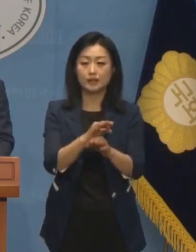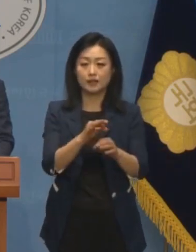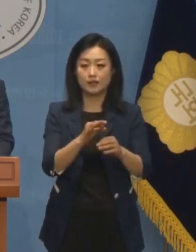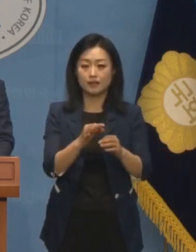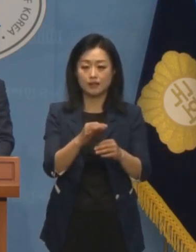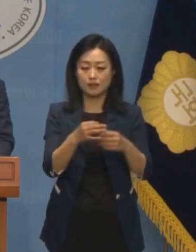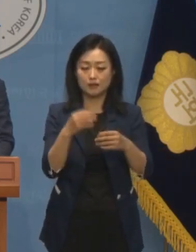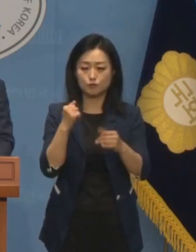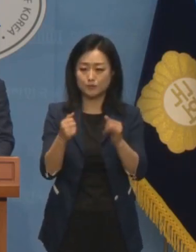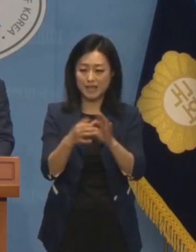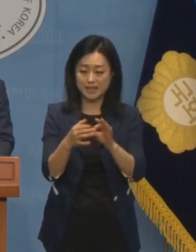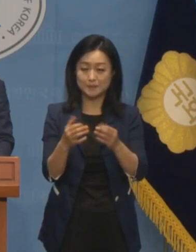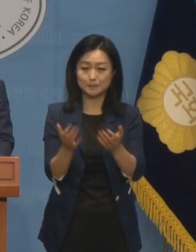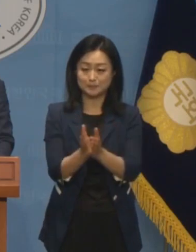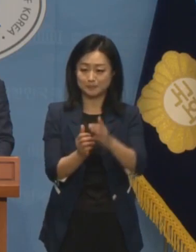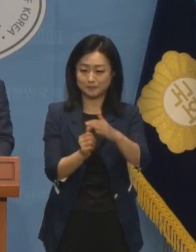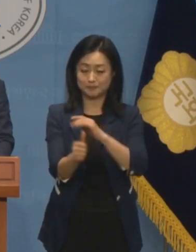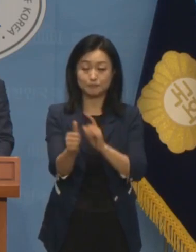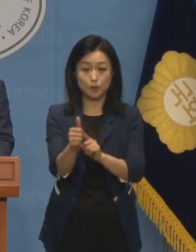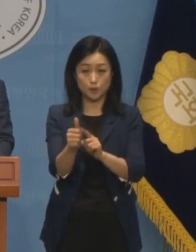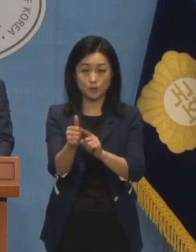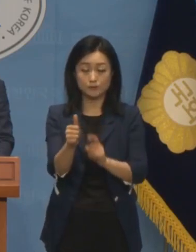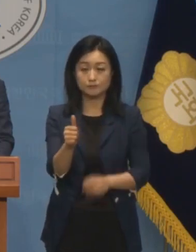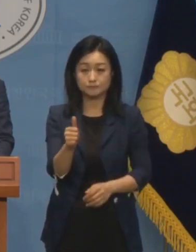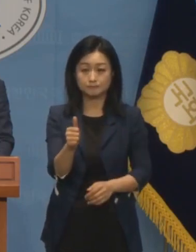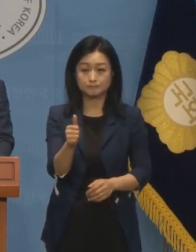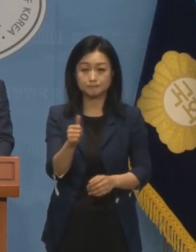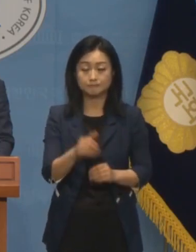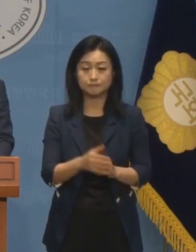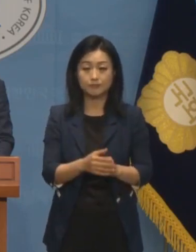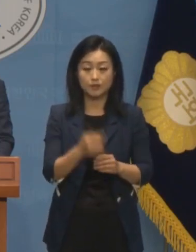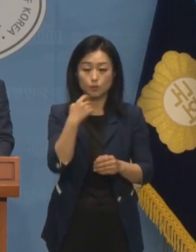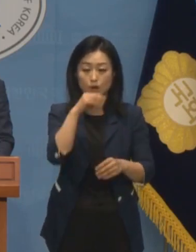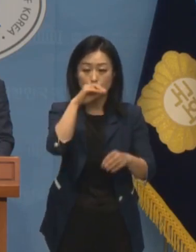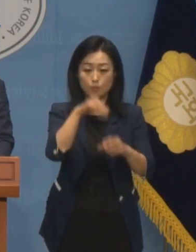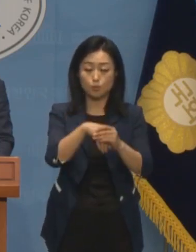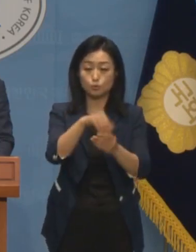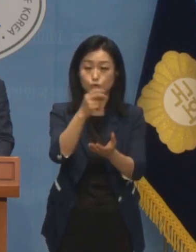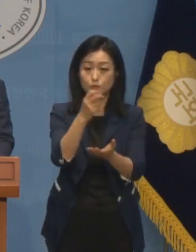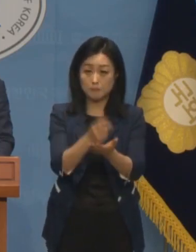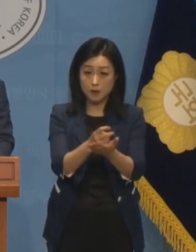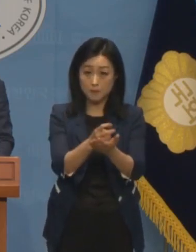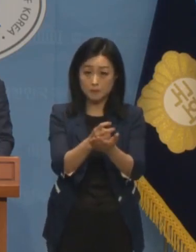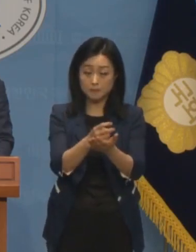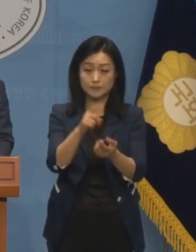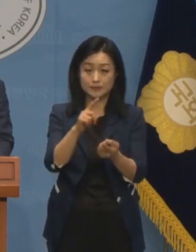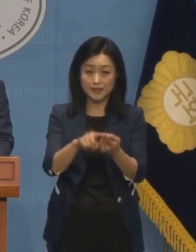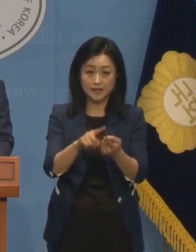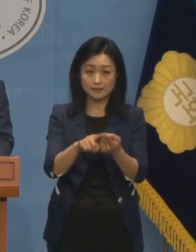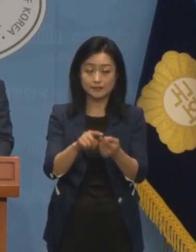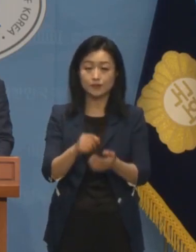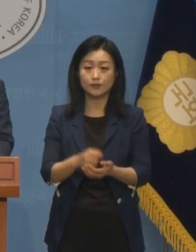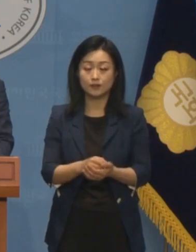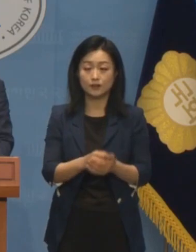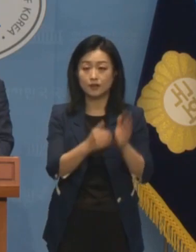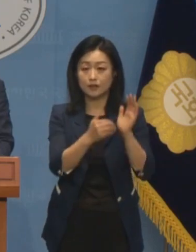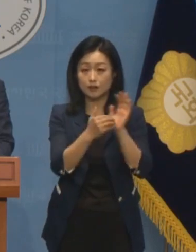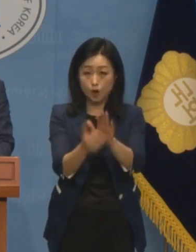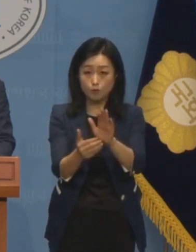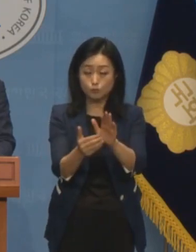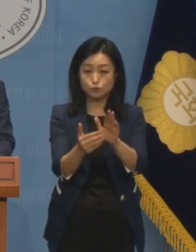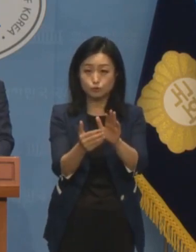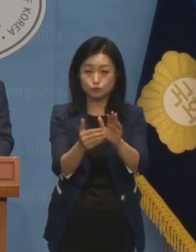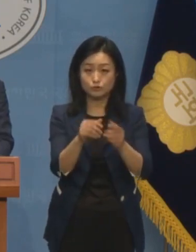원내대표가 노란봉투법에 대해 제2요구권 행사 건수를 늘려서 탄핵 선동에 악용하겠다는